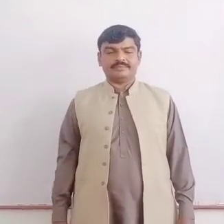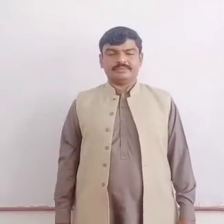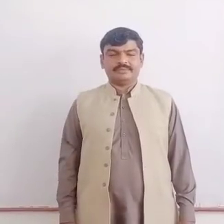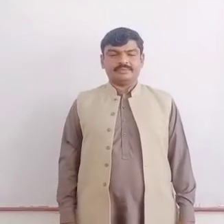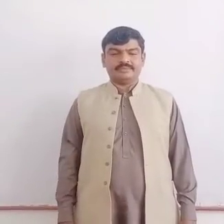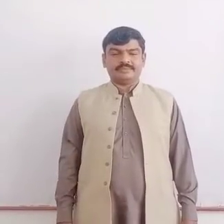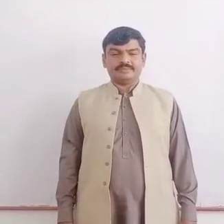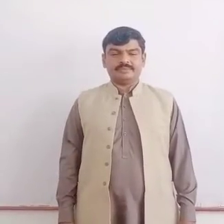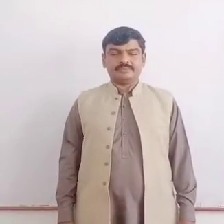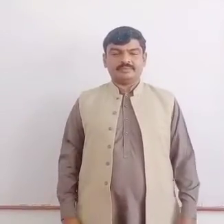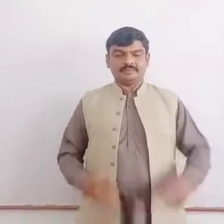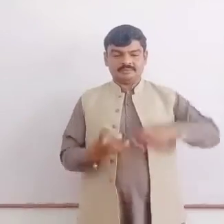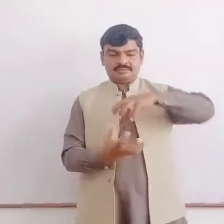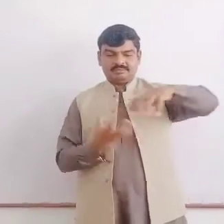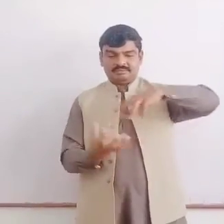दरहम बरहम,